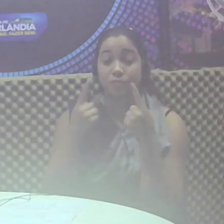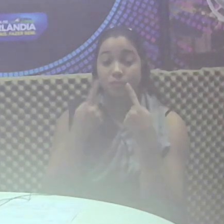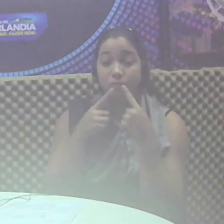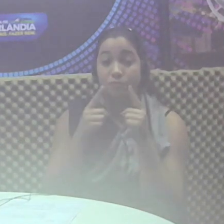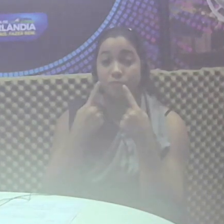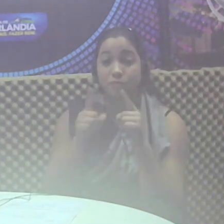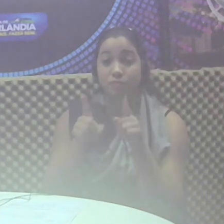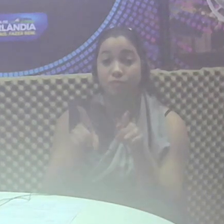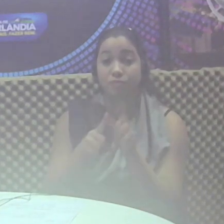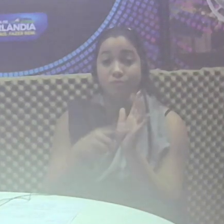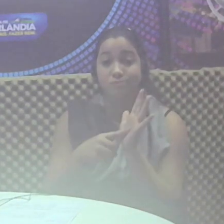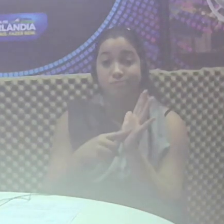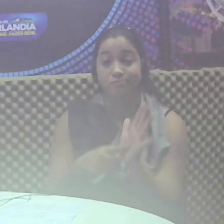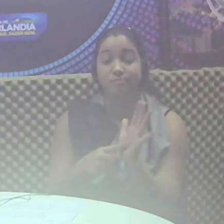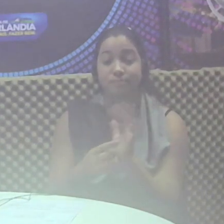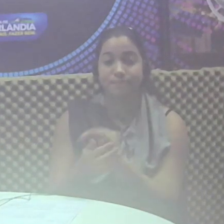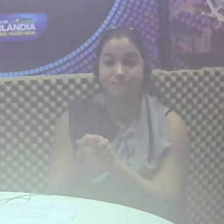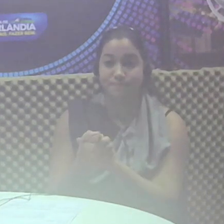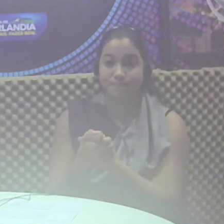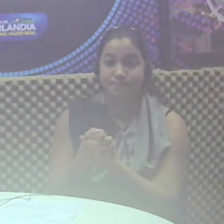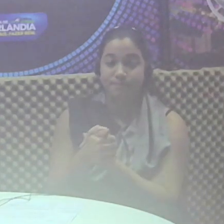e também denúncias.